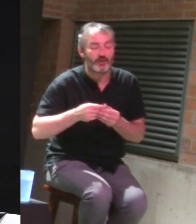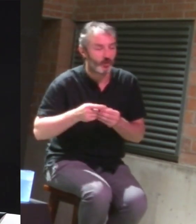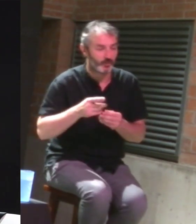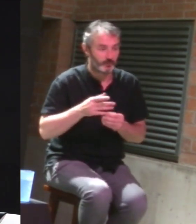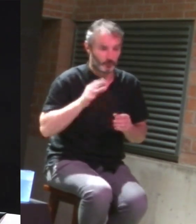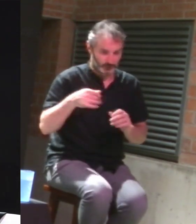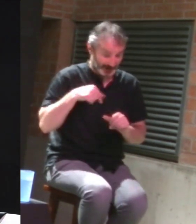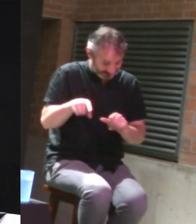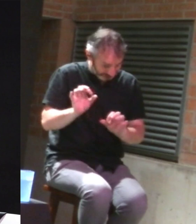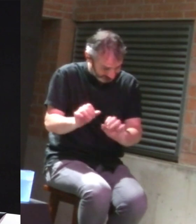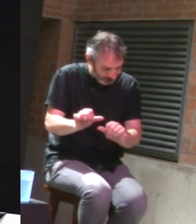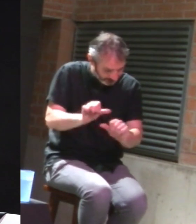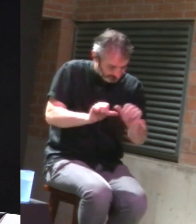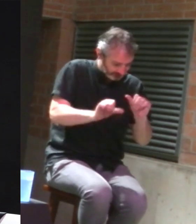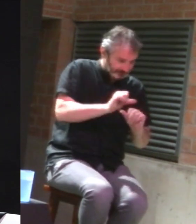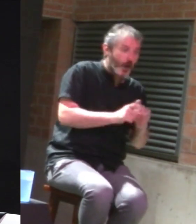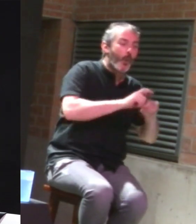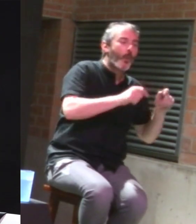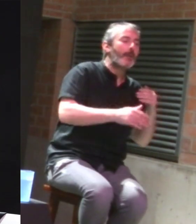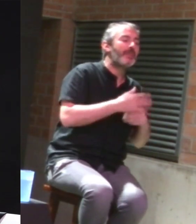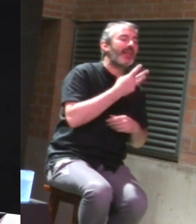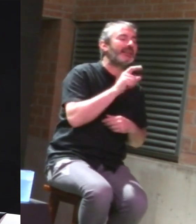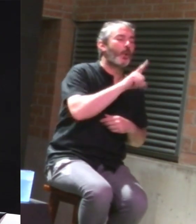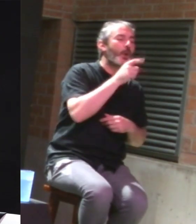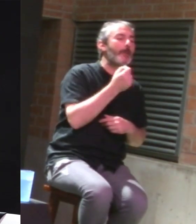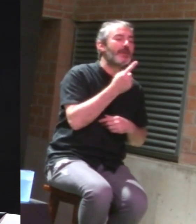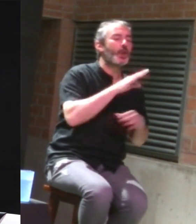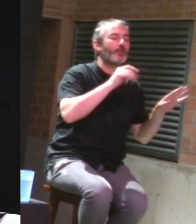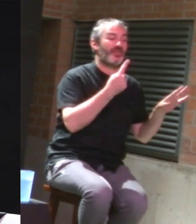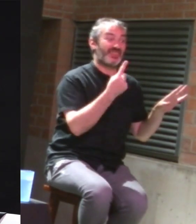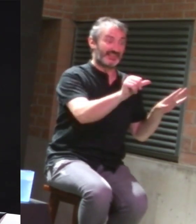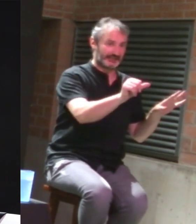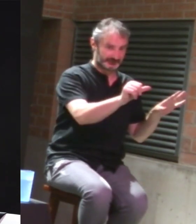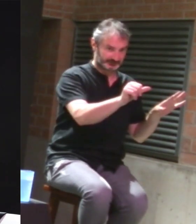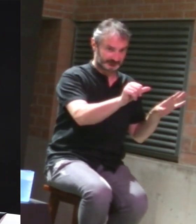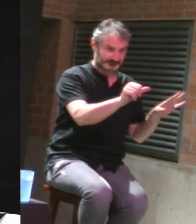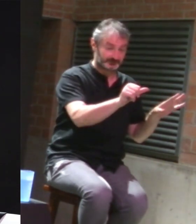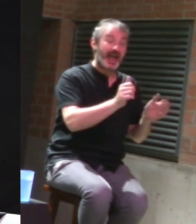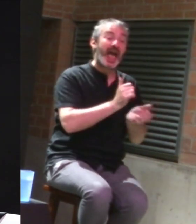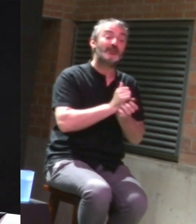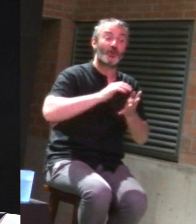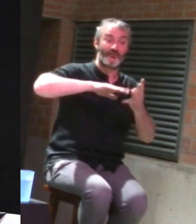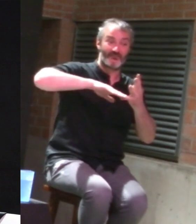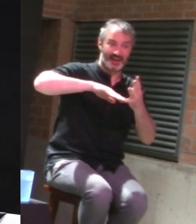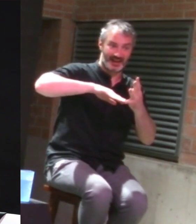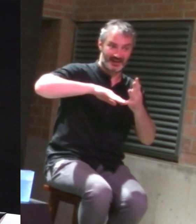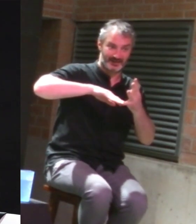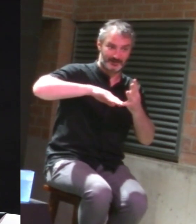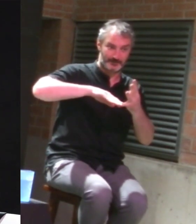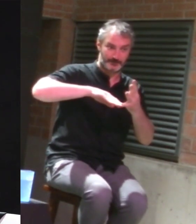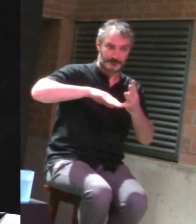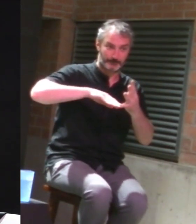30 de juliol de 1913 i trobem ja que a finals d'agost hem passat d'una